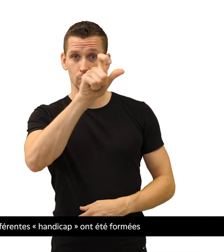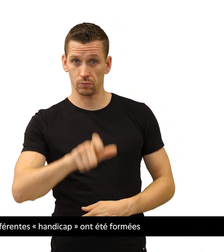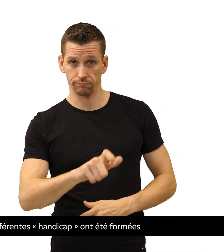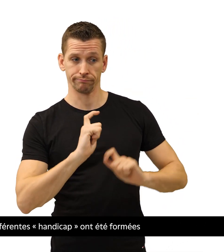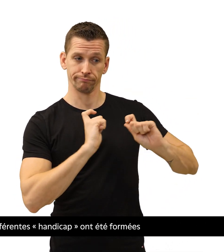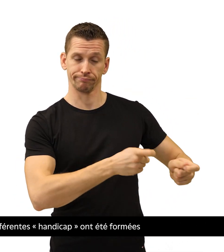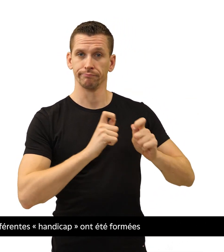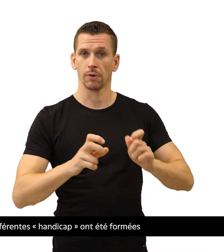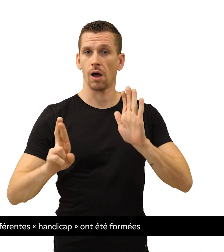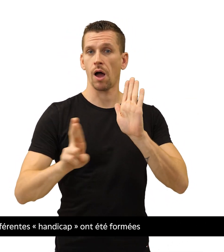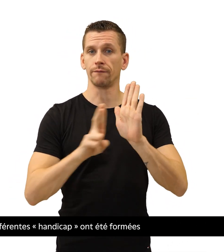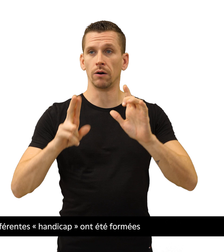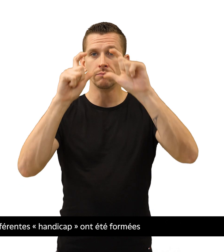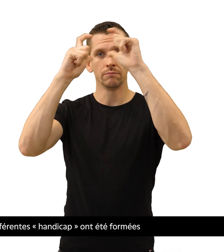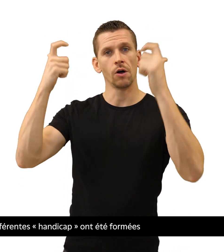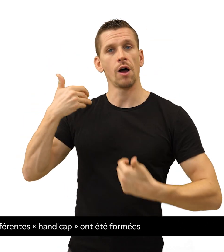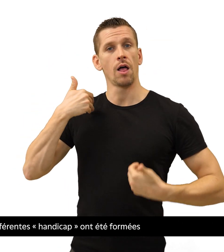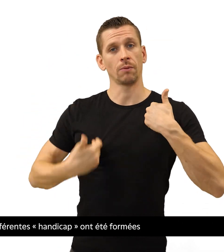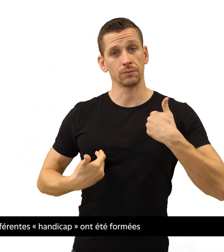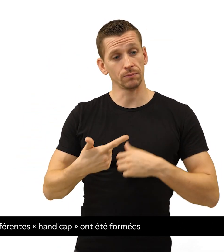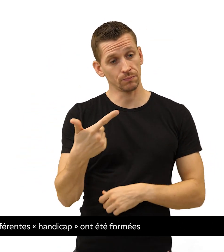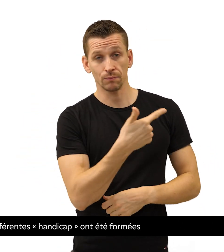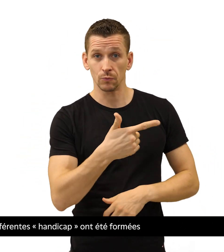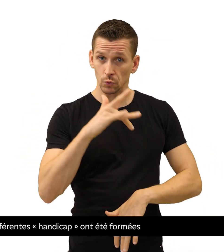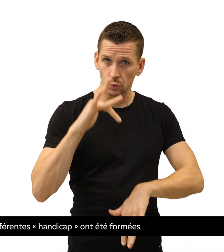Deux personnes référentes handicap ont été formées